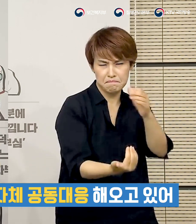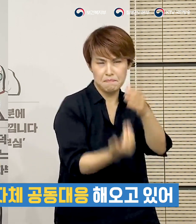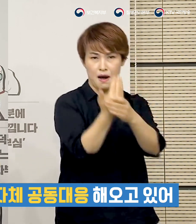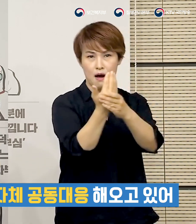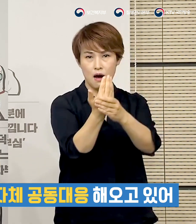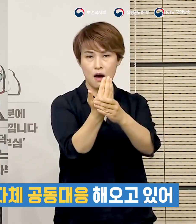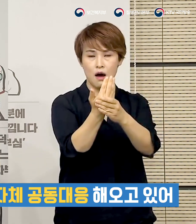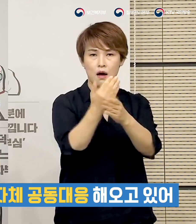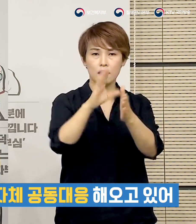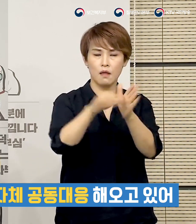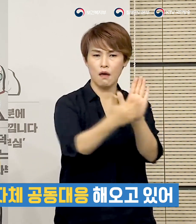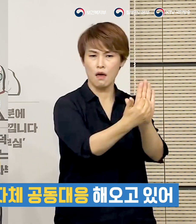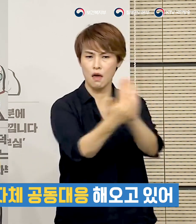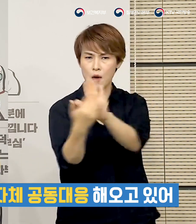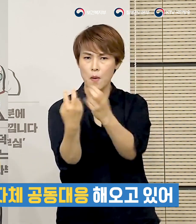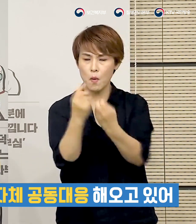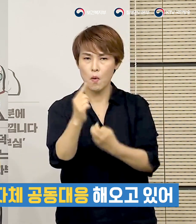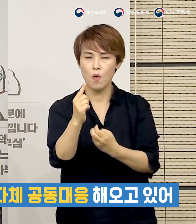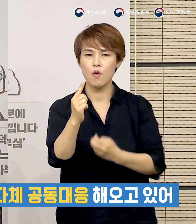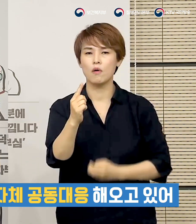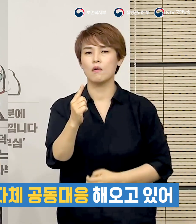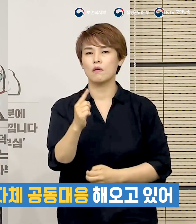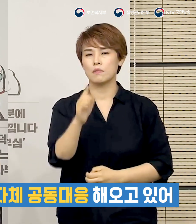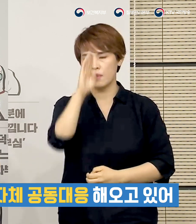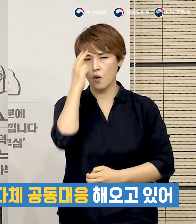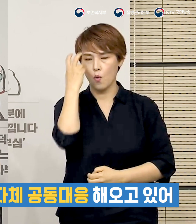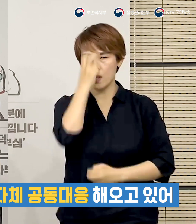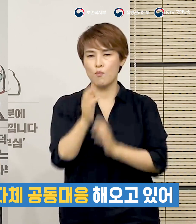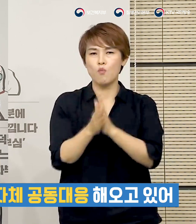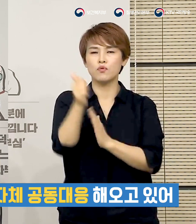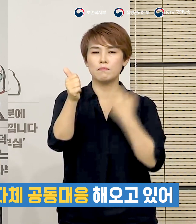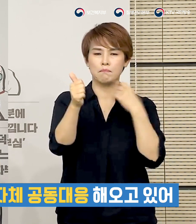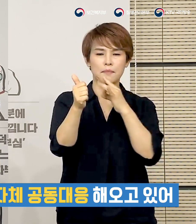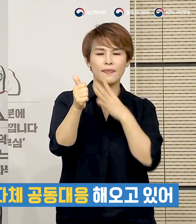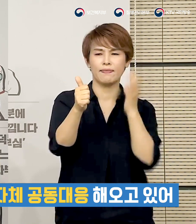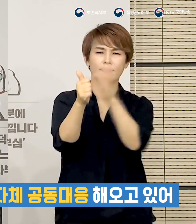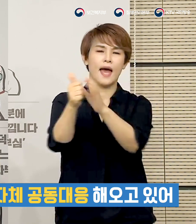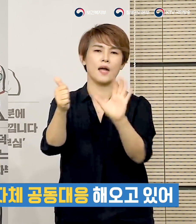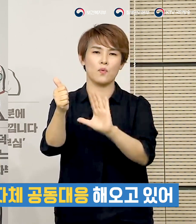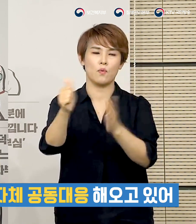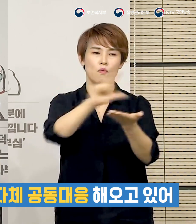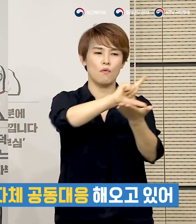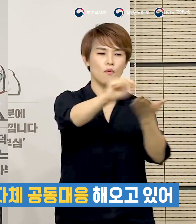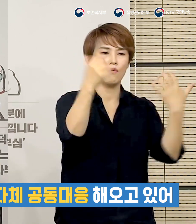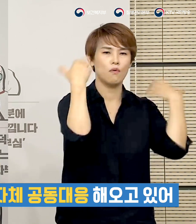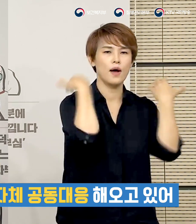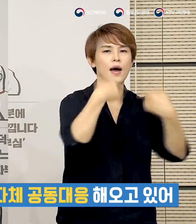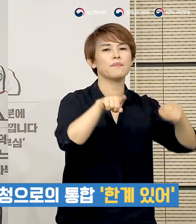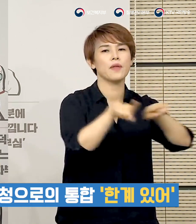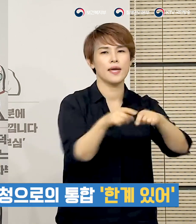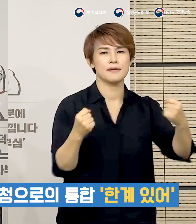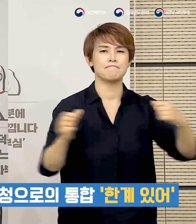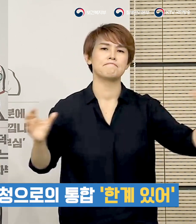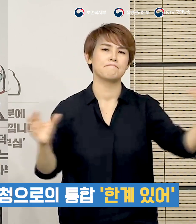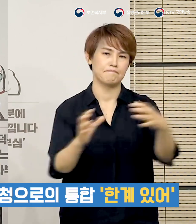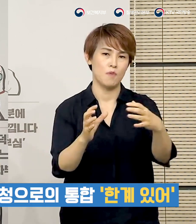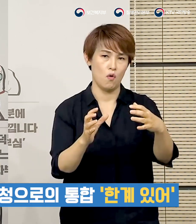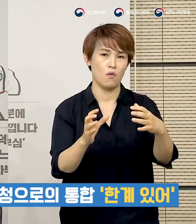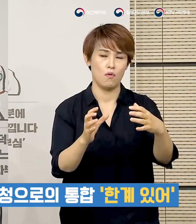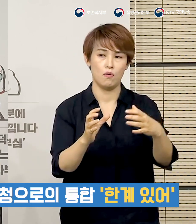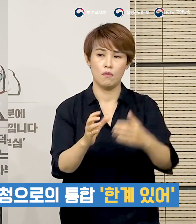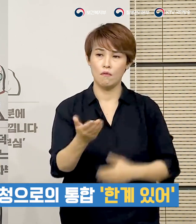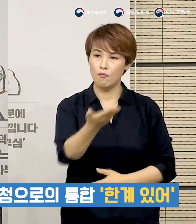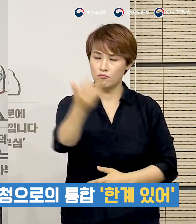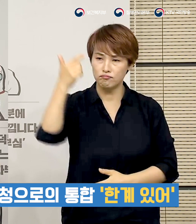대한 대응은 질병관리본부 독자적으로 하고 있는 것이 아니라 지자체가 함께 대응을 하고 있습니다. 근데 질의하신 내용